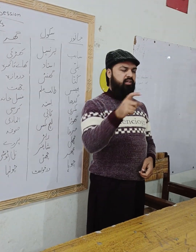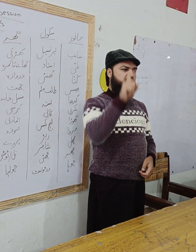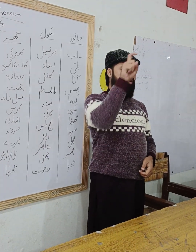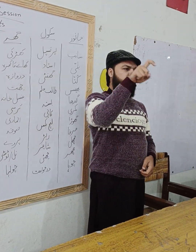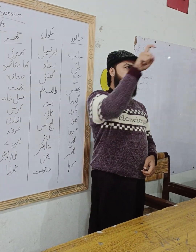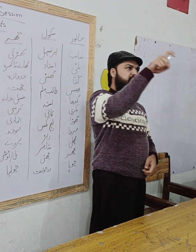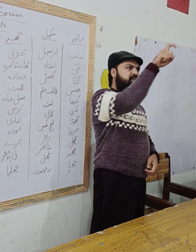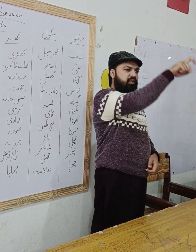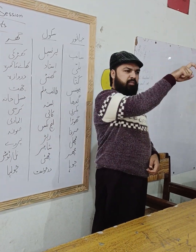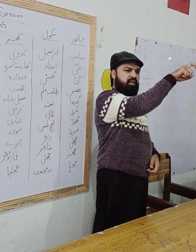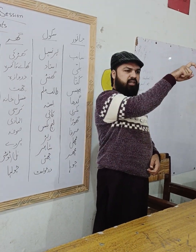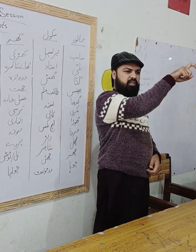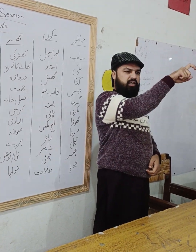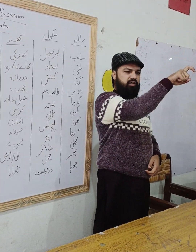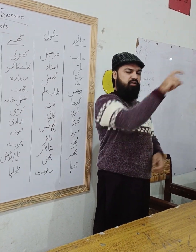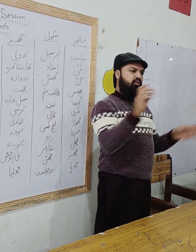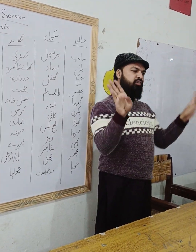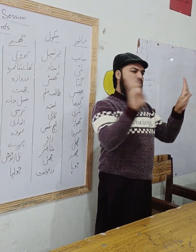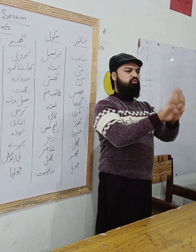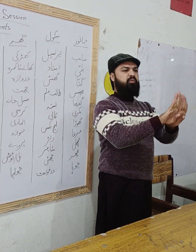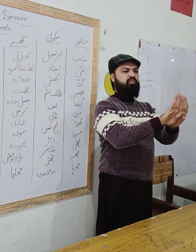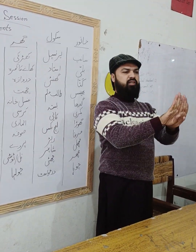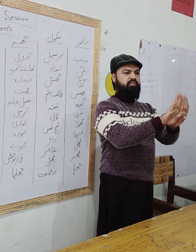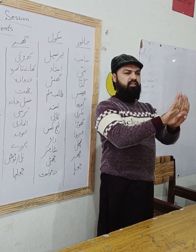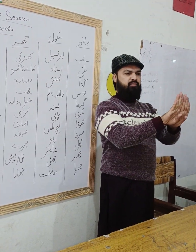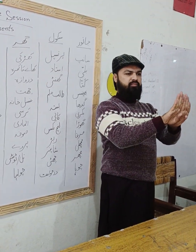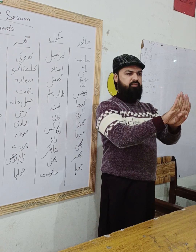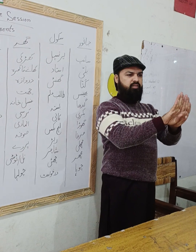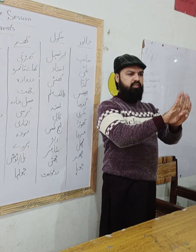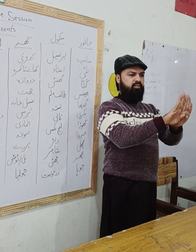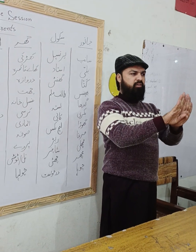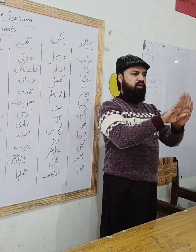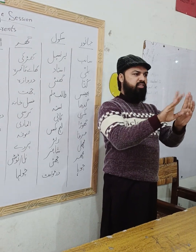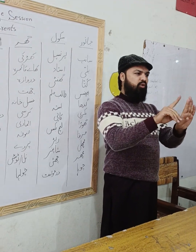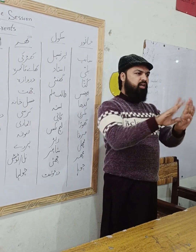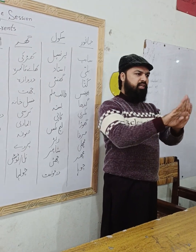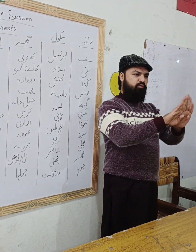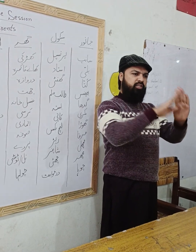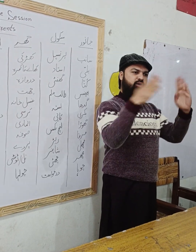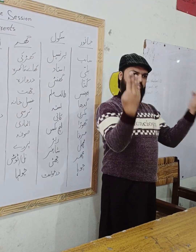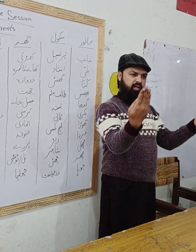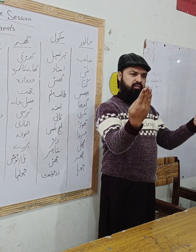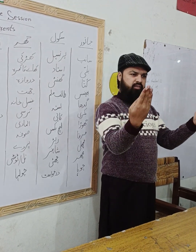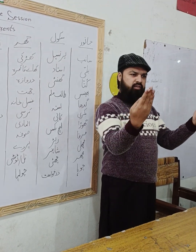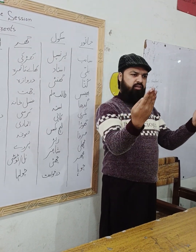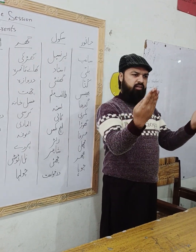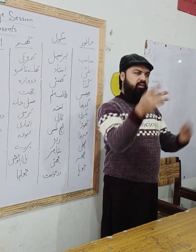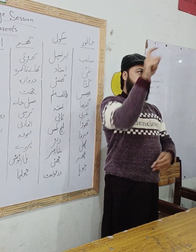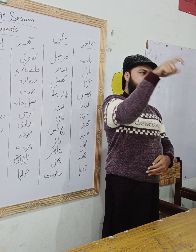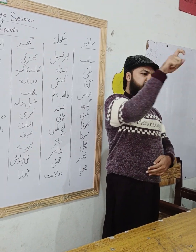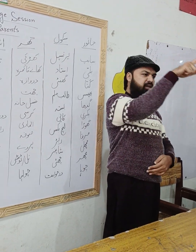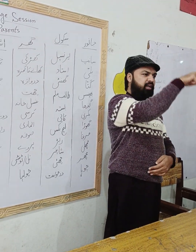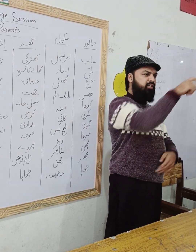तो आपने ये कपड़े हैंग किए और ये उसको बंद कर दिया। दरवाजे का उलट है, वो ये खोला, ये कपड़े हैंग किए और